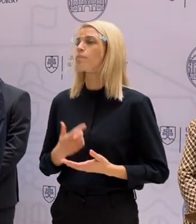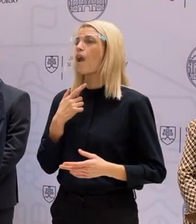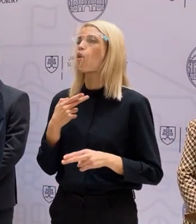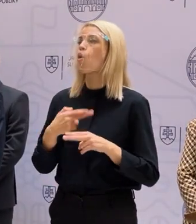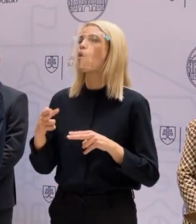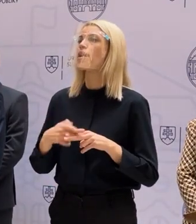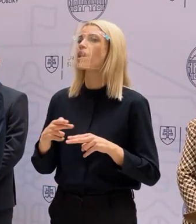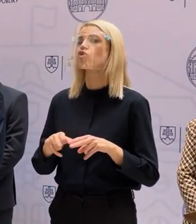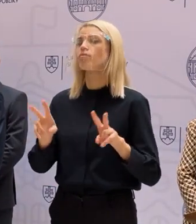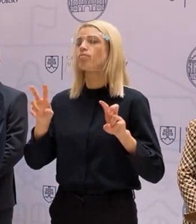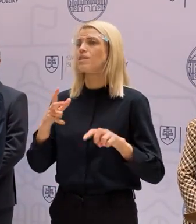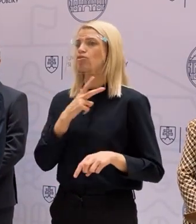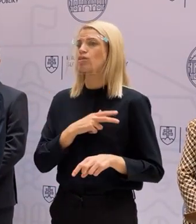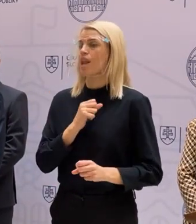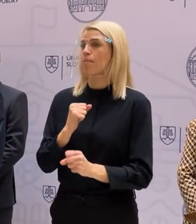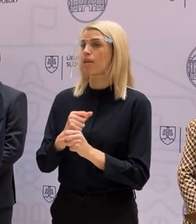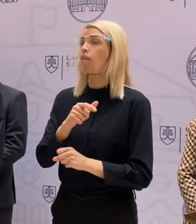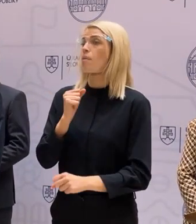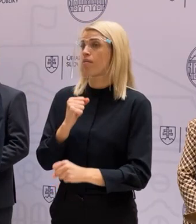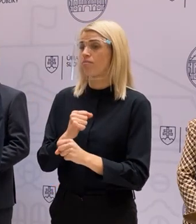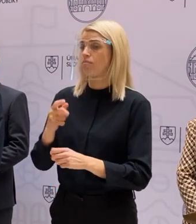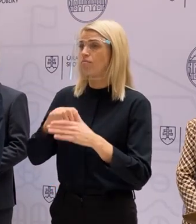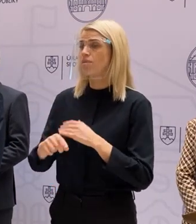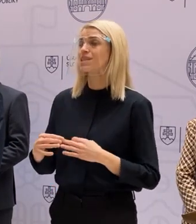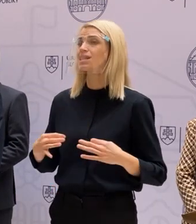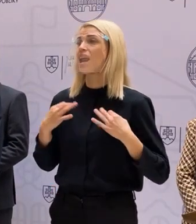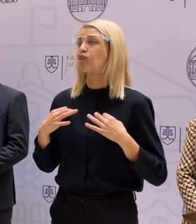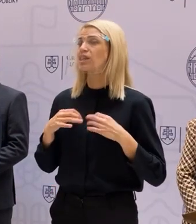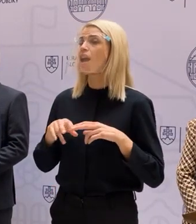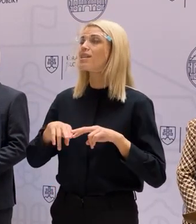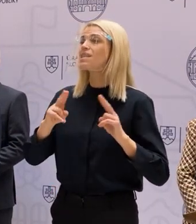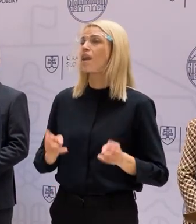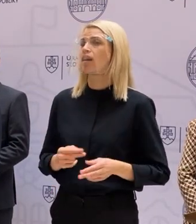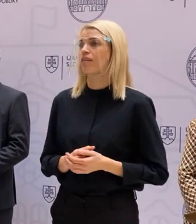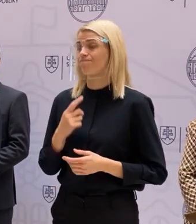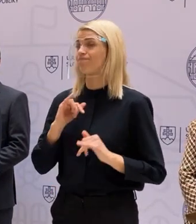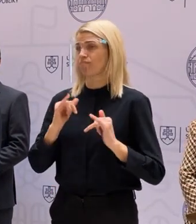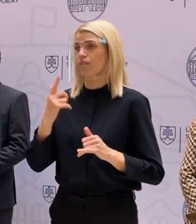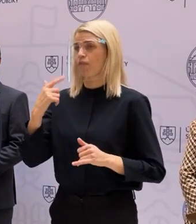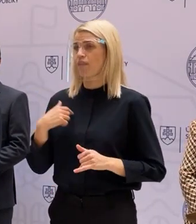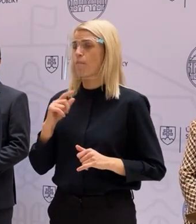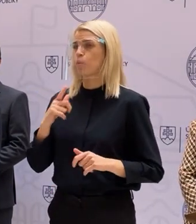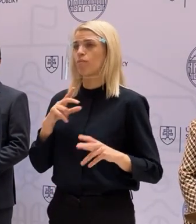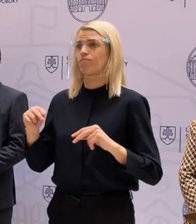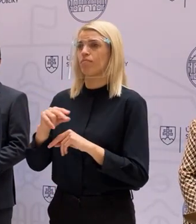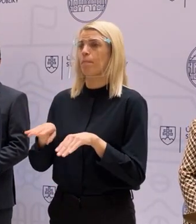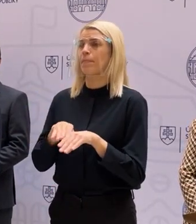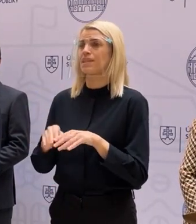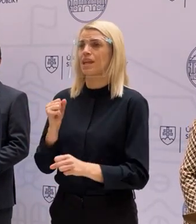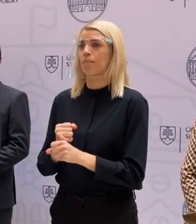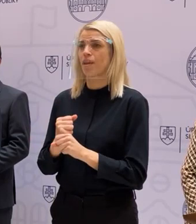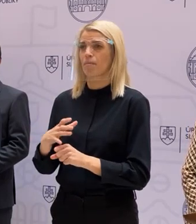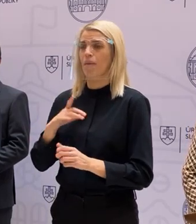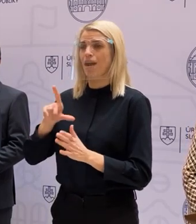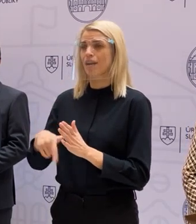riešite ten status sociálneho pracovníka, ktorý pracuje v zdravotníckom zariadení? Áno, musíme sa o tom, musíme sa o tom pobaviť s pánom ministrom práce